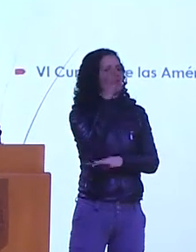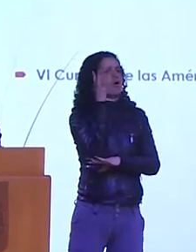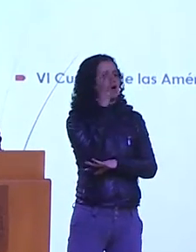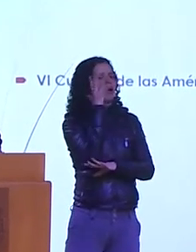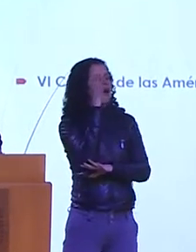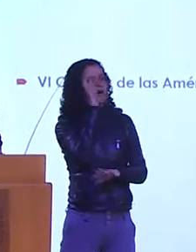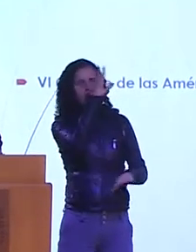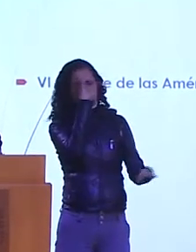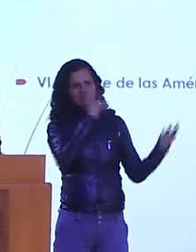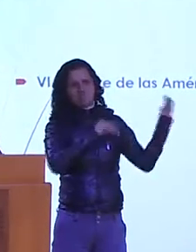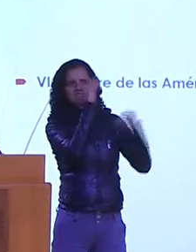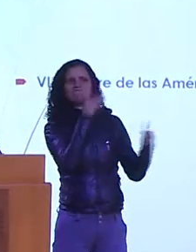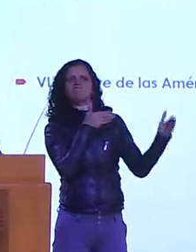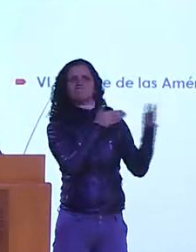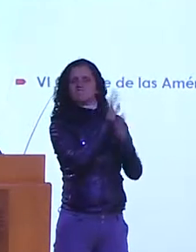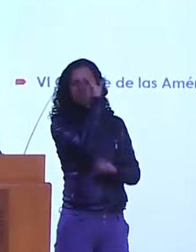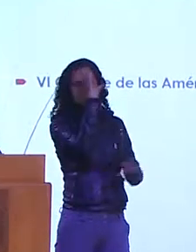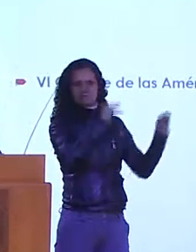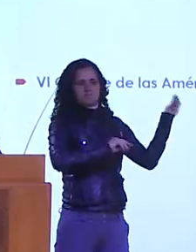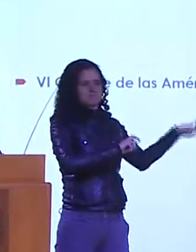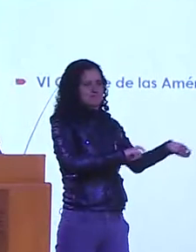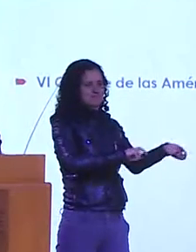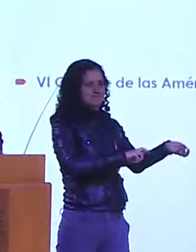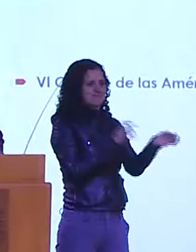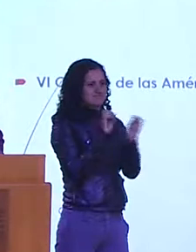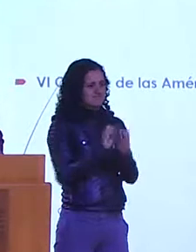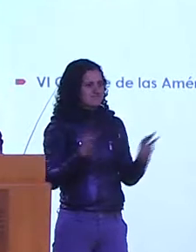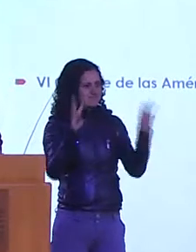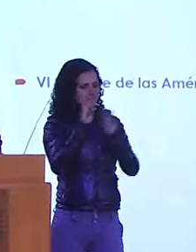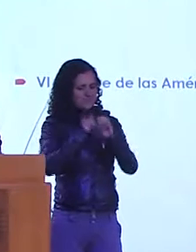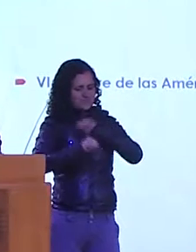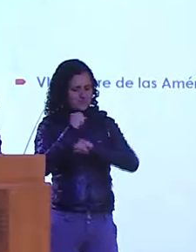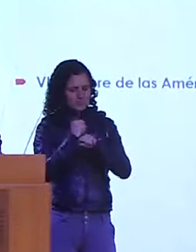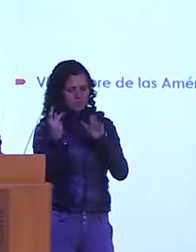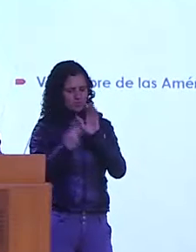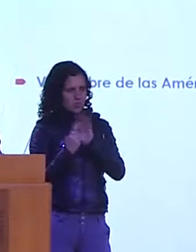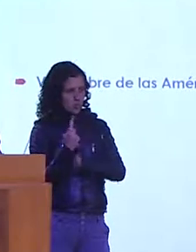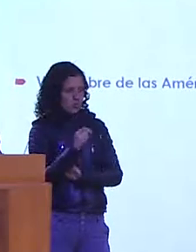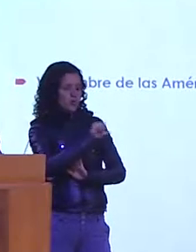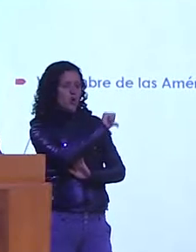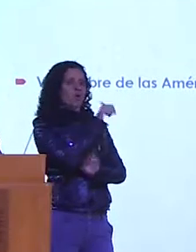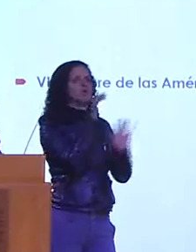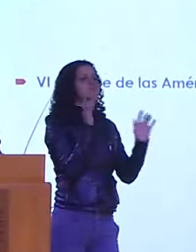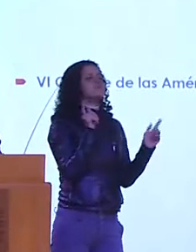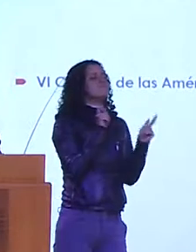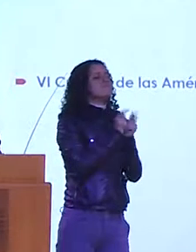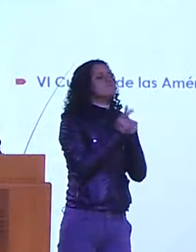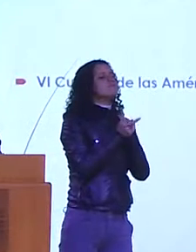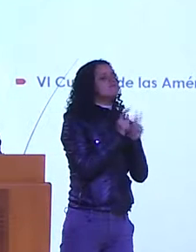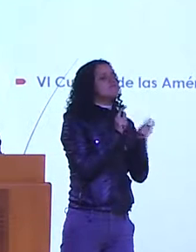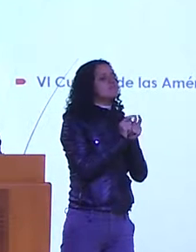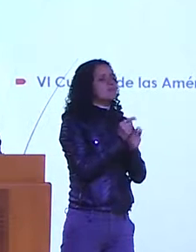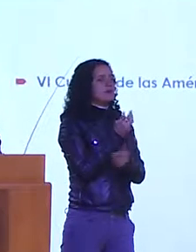el Racismo de las Naciones Unidas en el 2001 y la Cumbre de las Américas en Quebec.